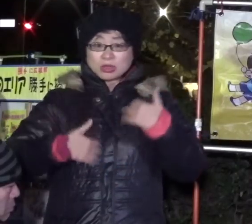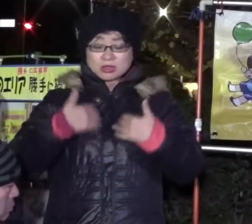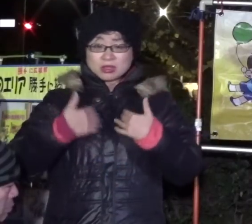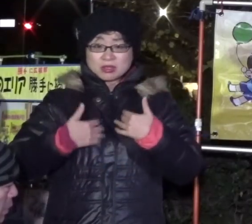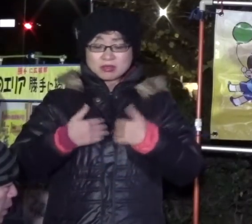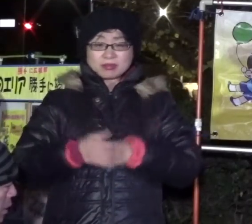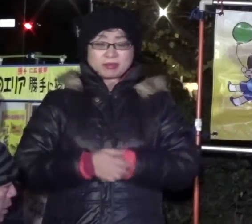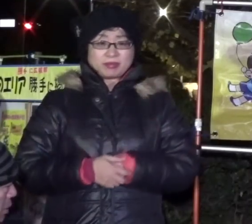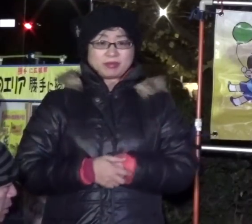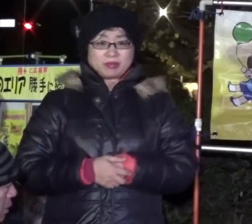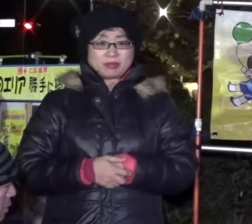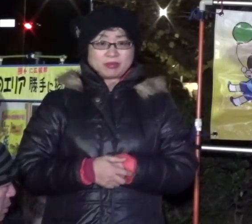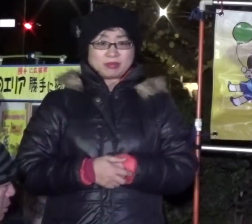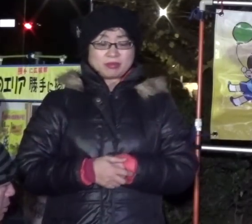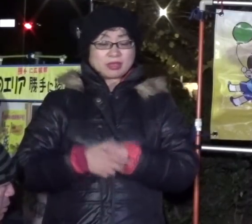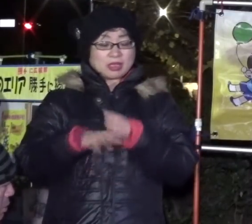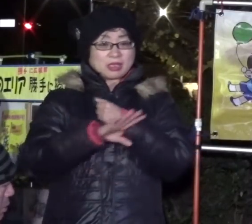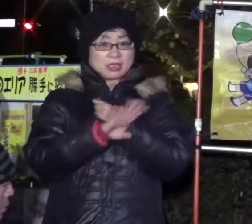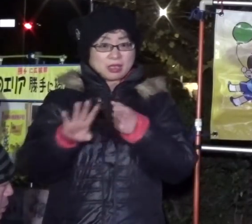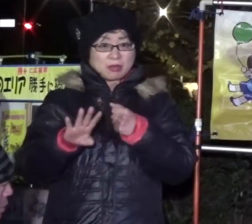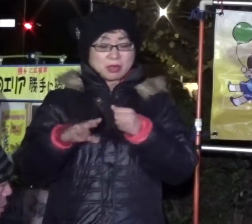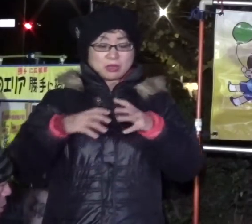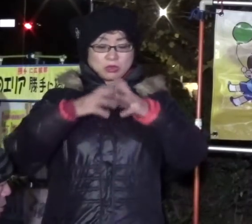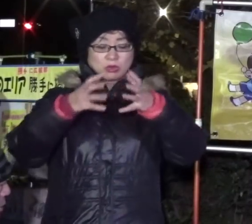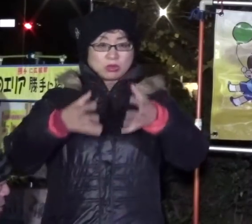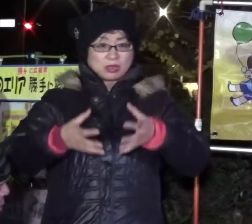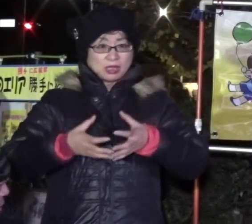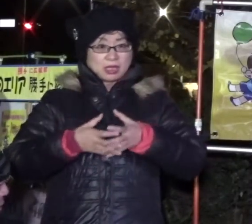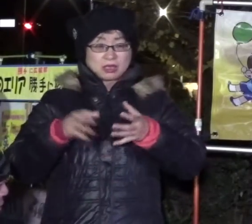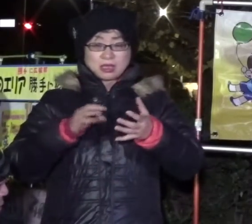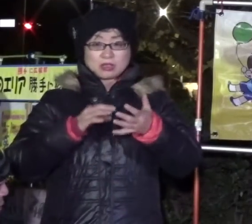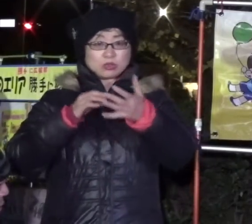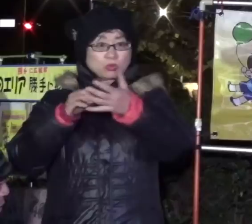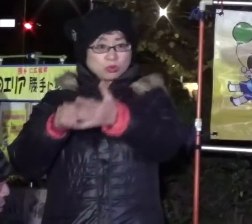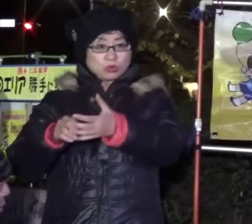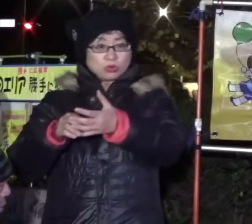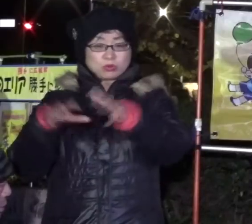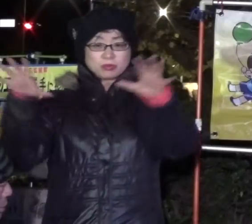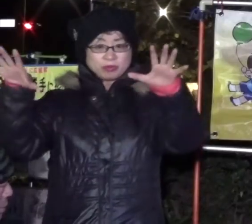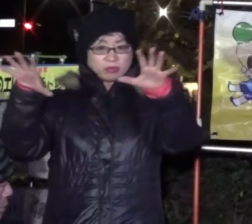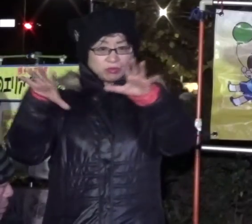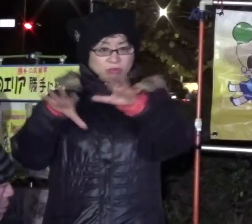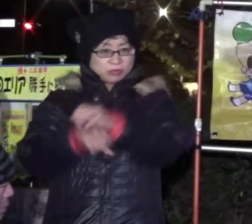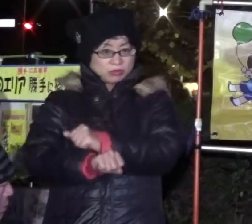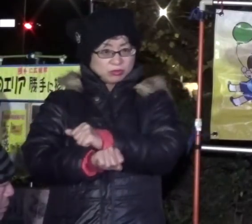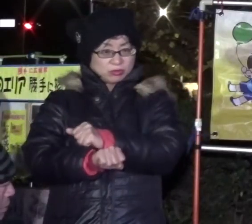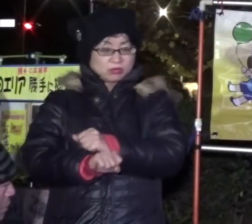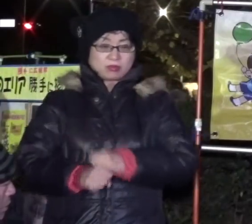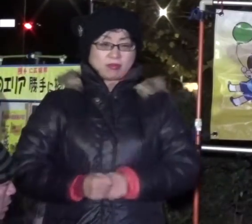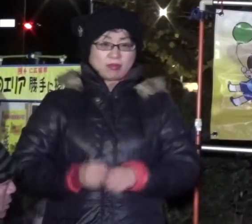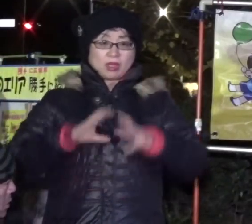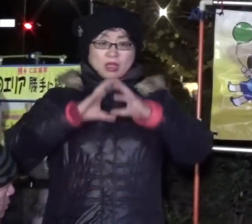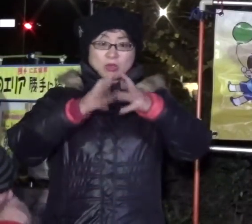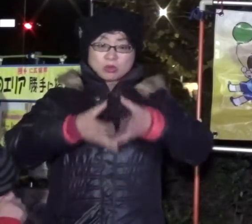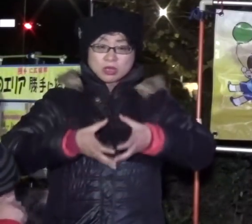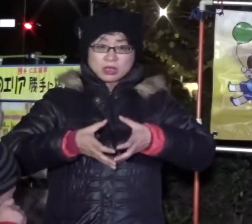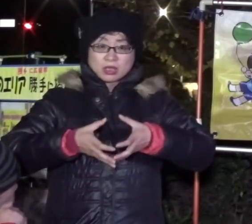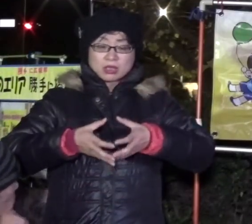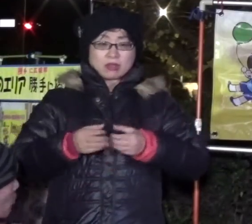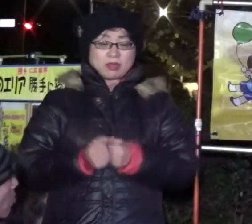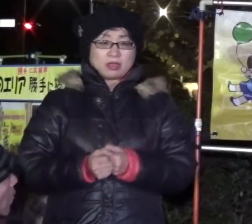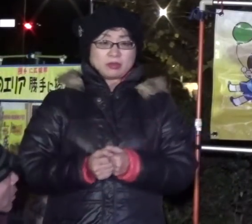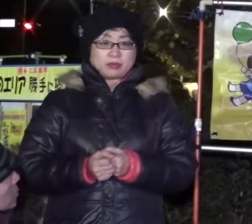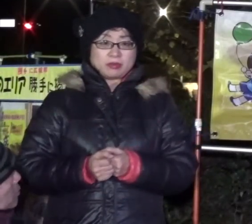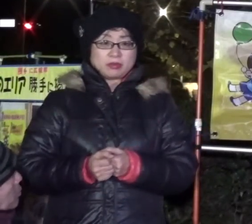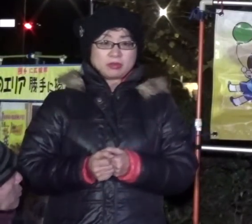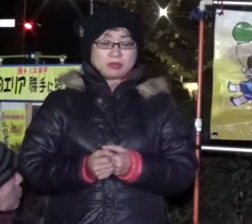は原発の海外輸出が総崩れになったという、本当に国際的にはね新しい選